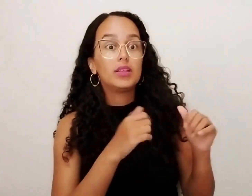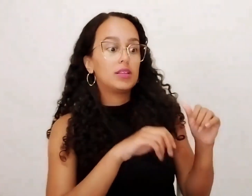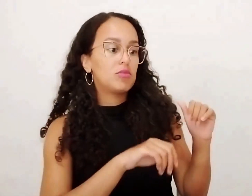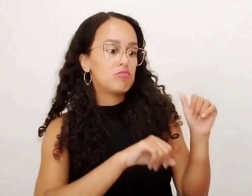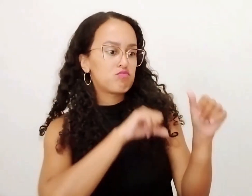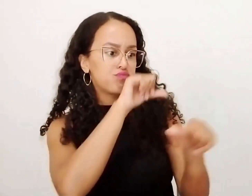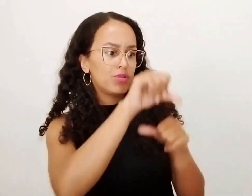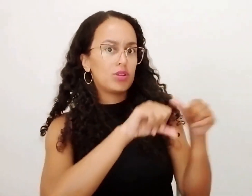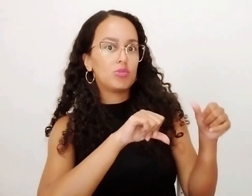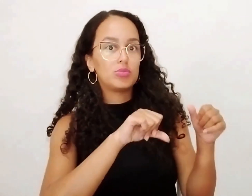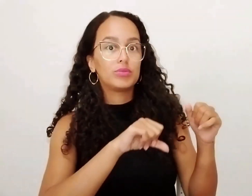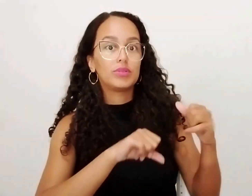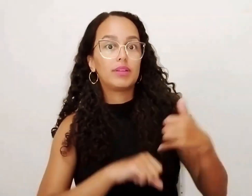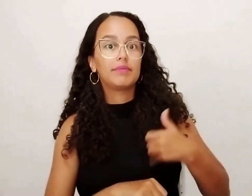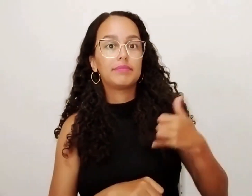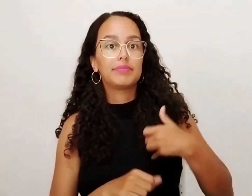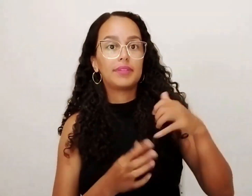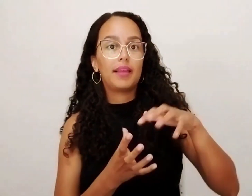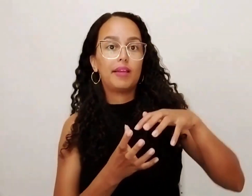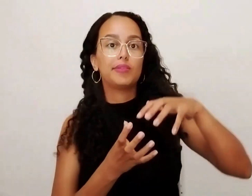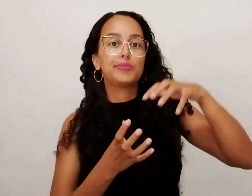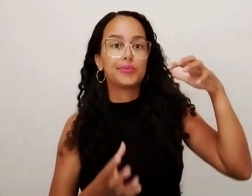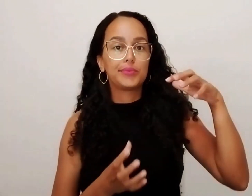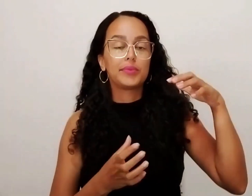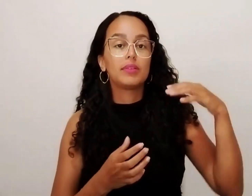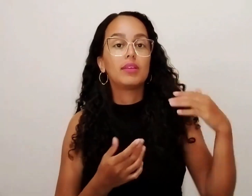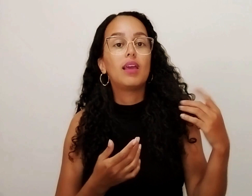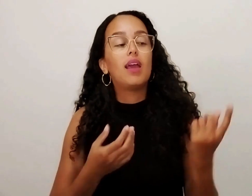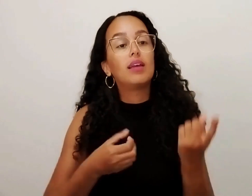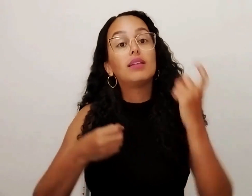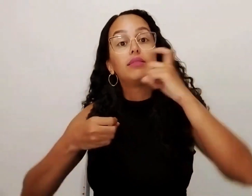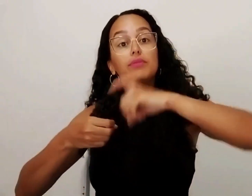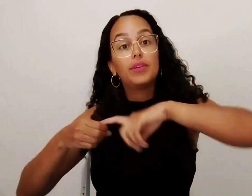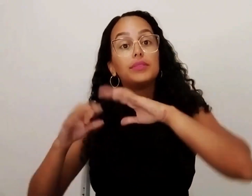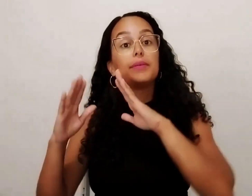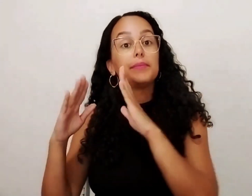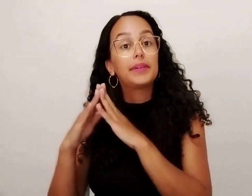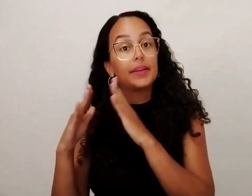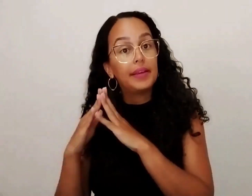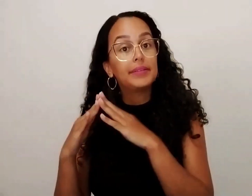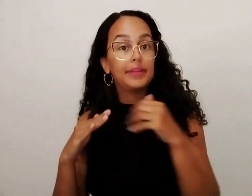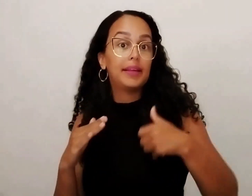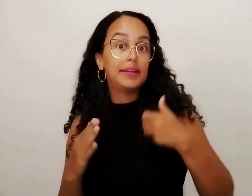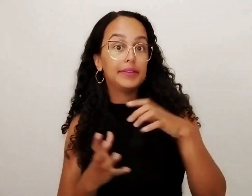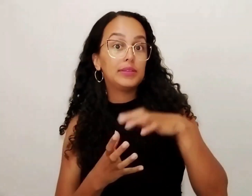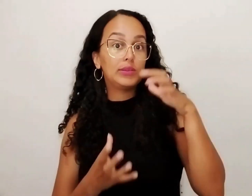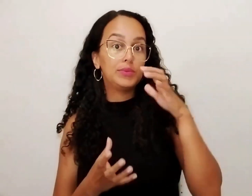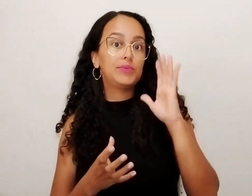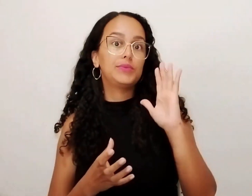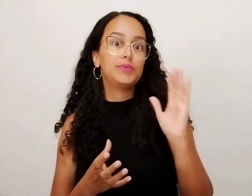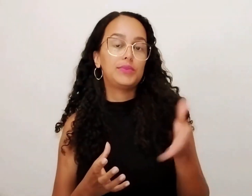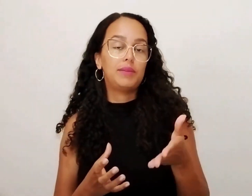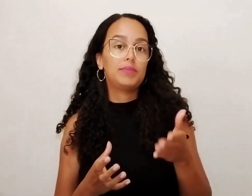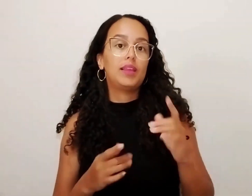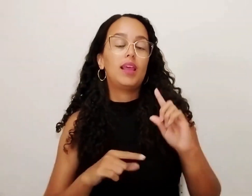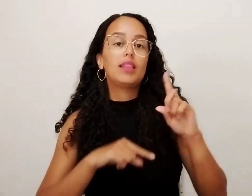Em uma caçada, ele mata uma veada que tinha acabado de ter crias. Porém, quando